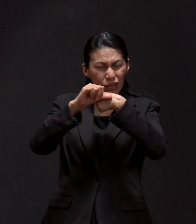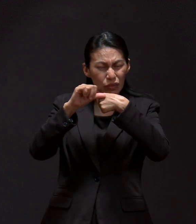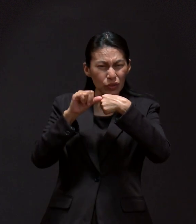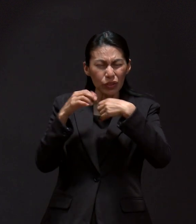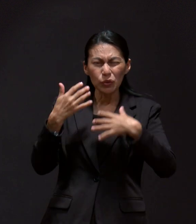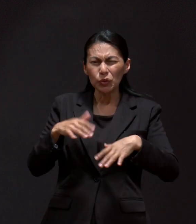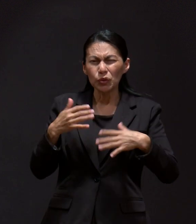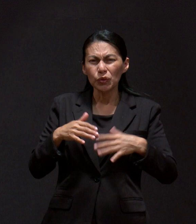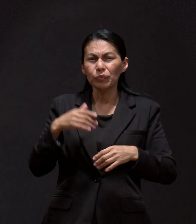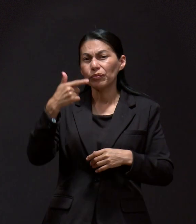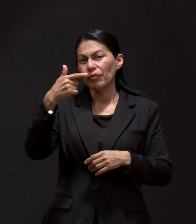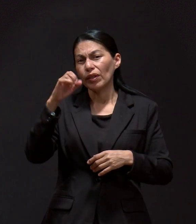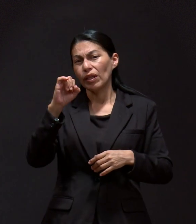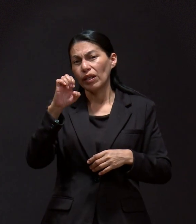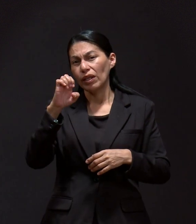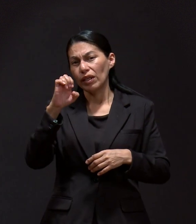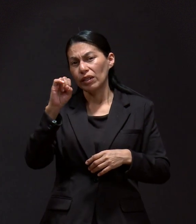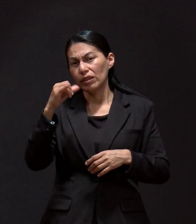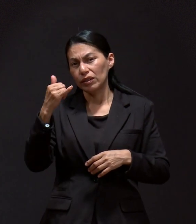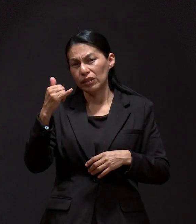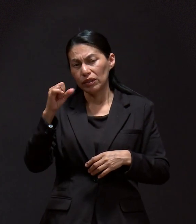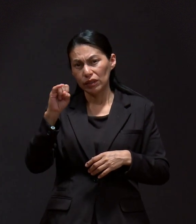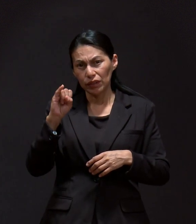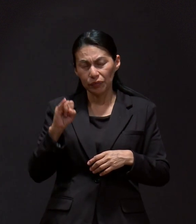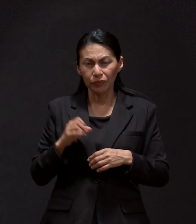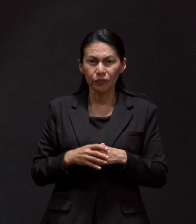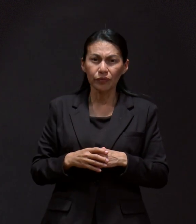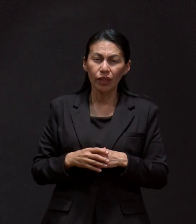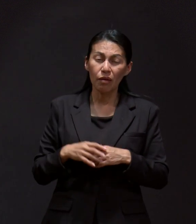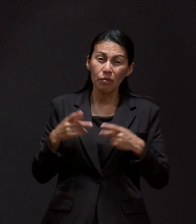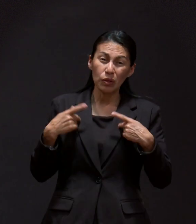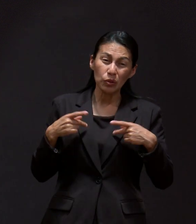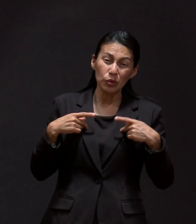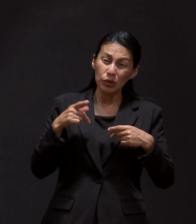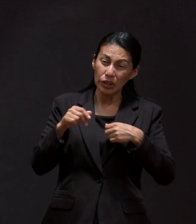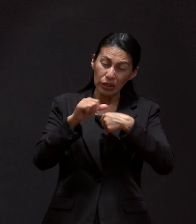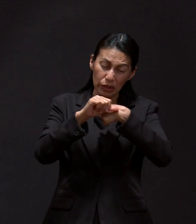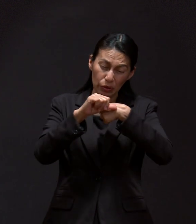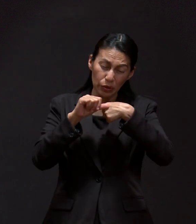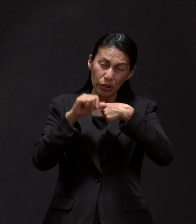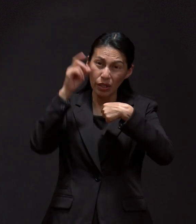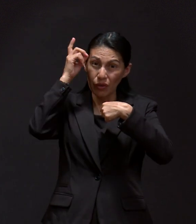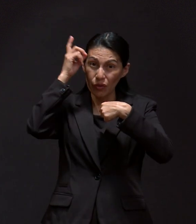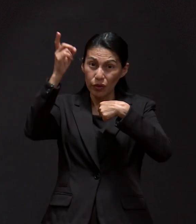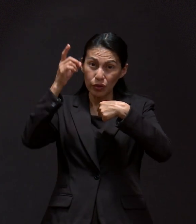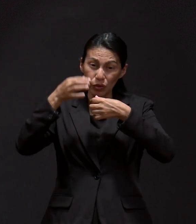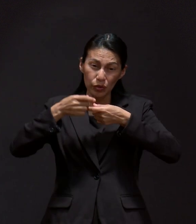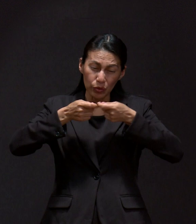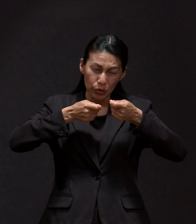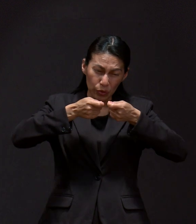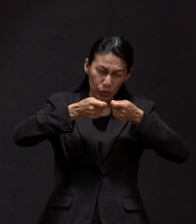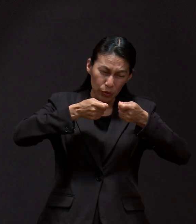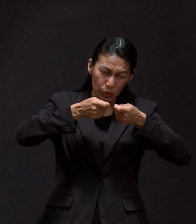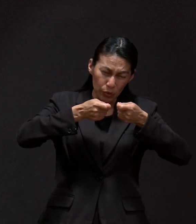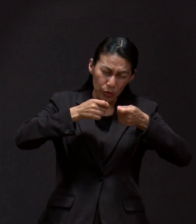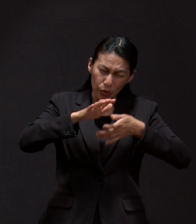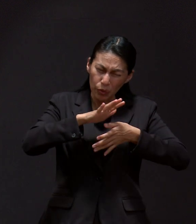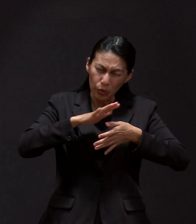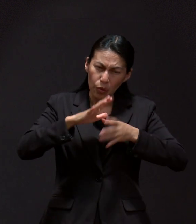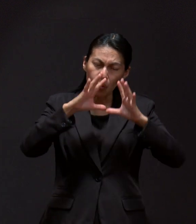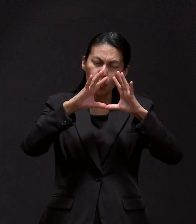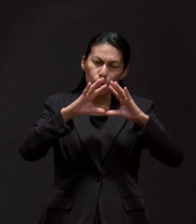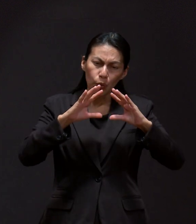por esta persona que si por su cirugía para que dios vaya dirigiendo su